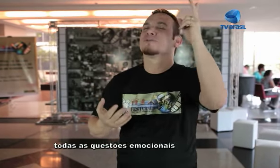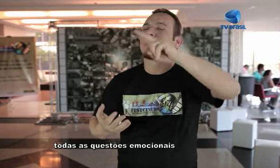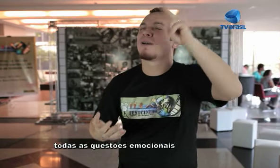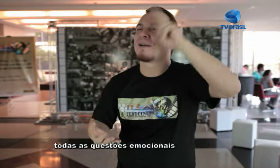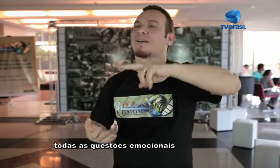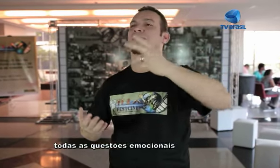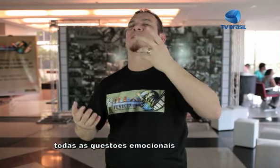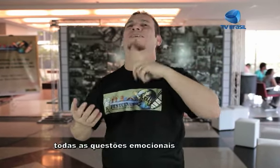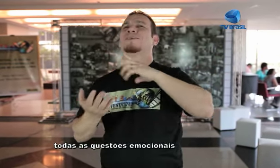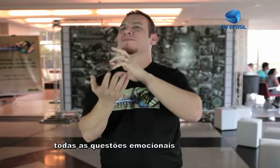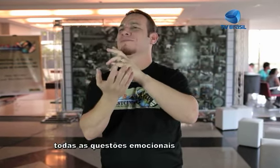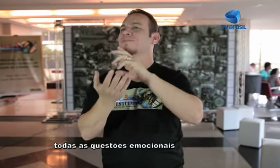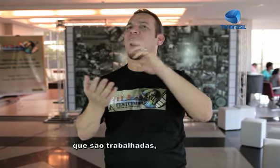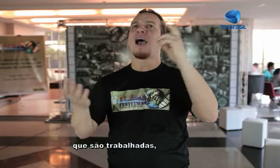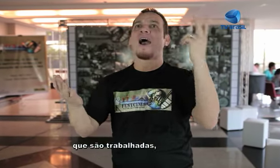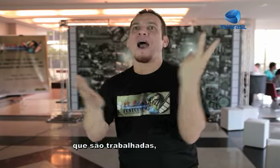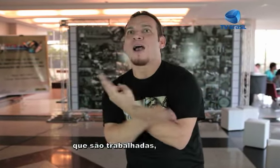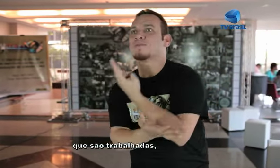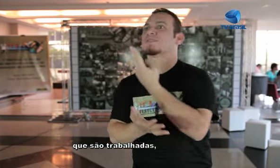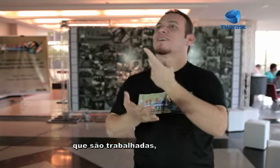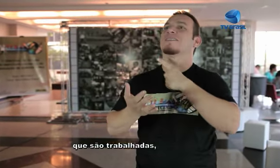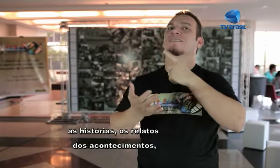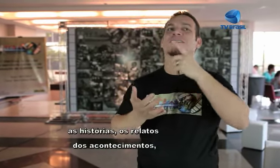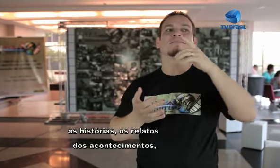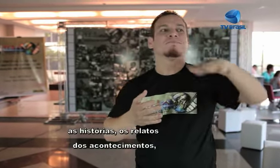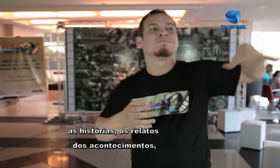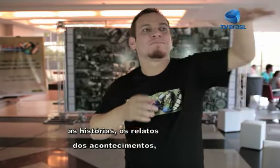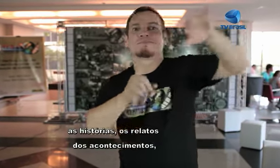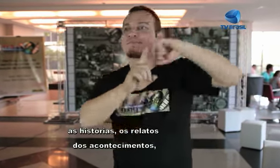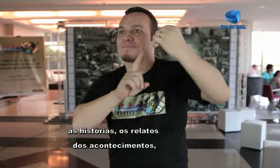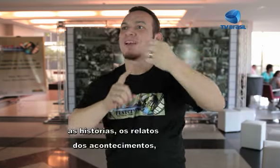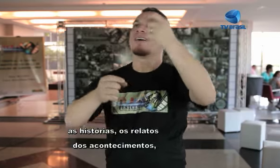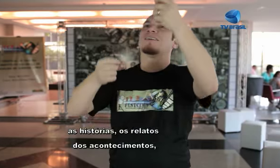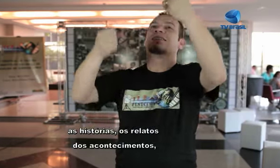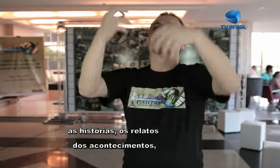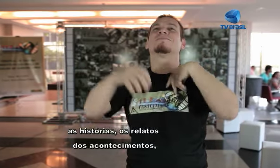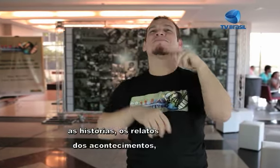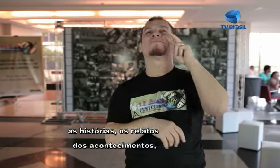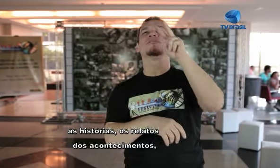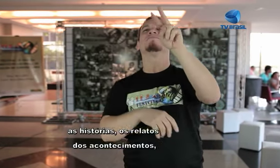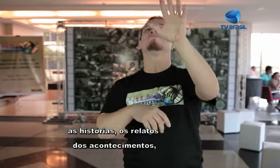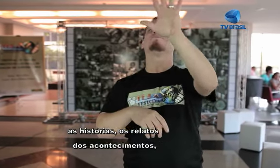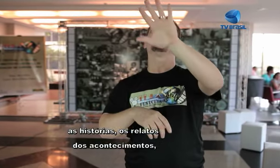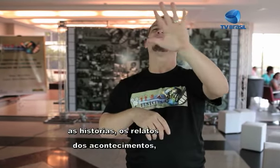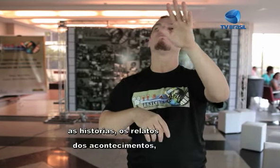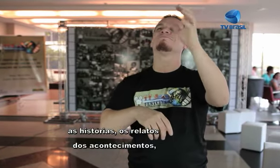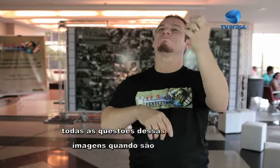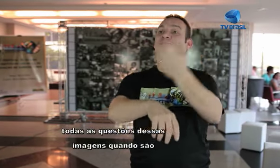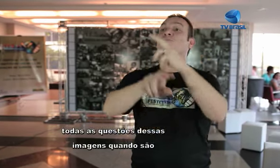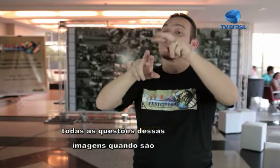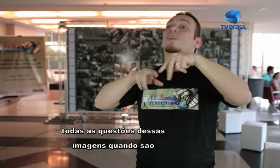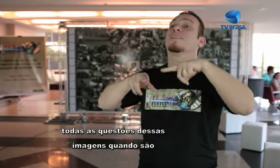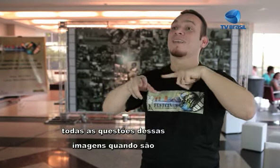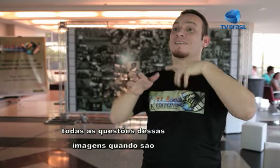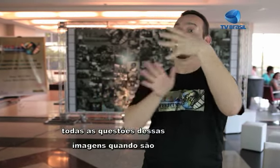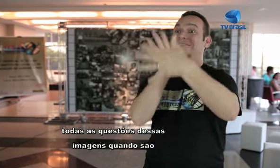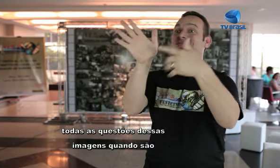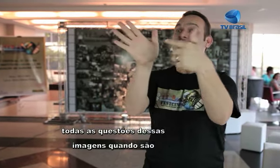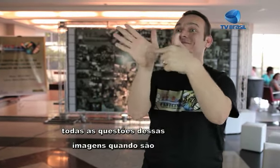todas as questões emocionais que são trabalhadas, as histórias, os relatos dos acontecimentos, todas essas questões dessas